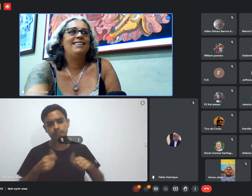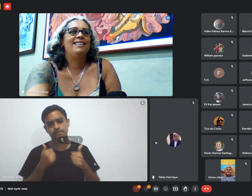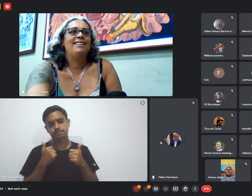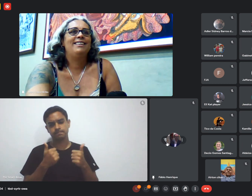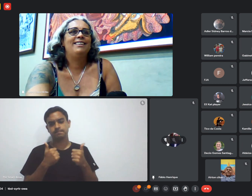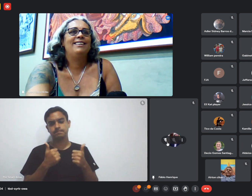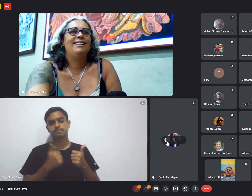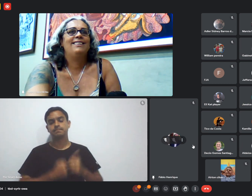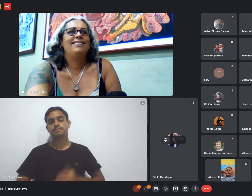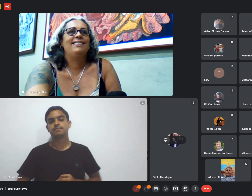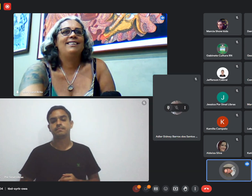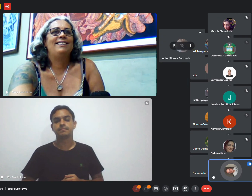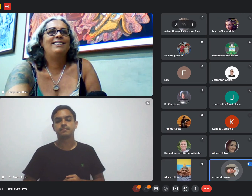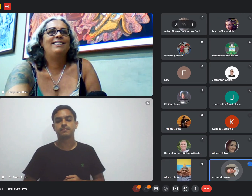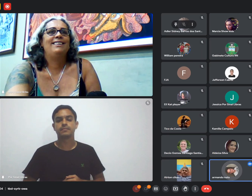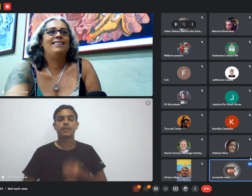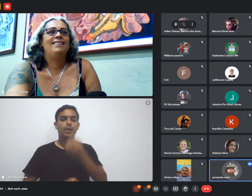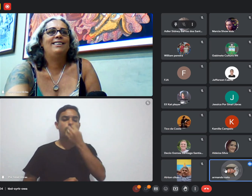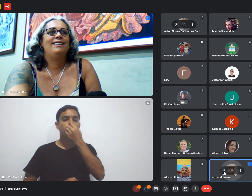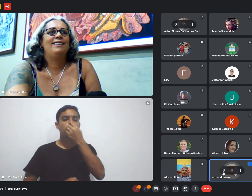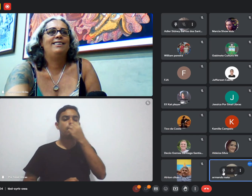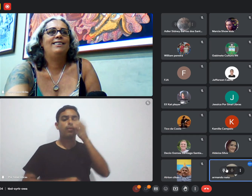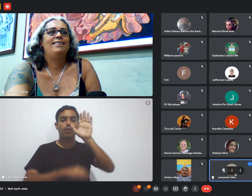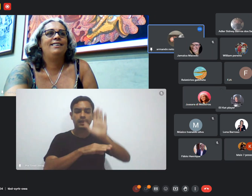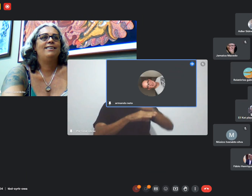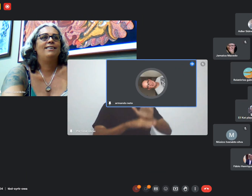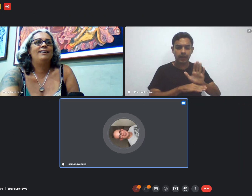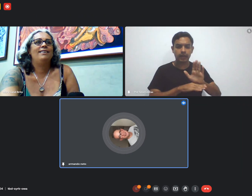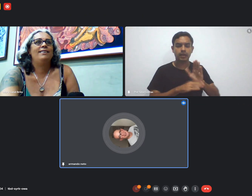Sim. Boa tarde.